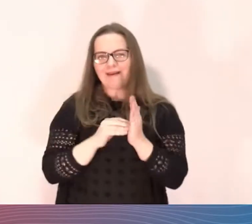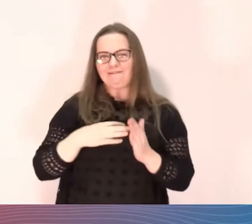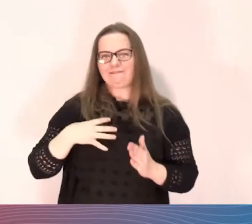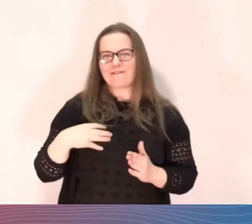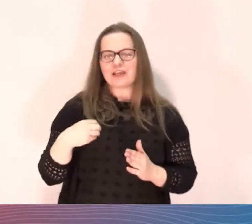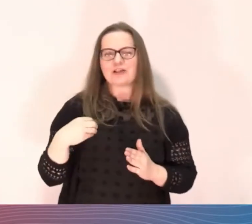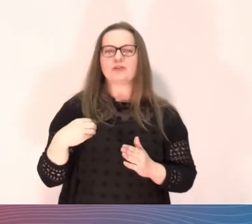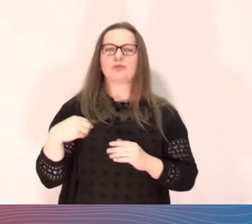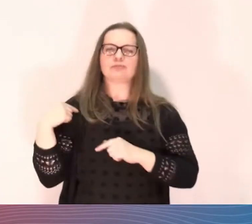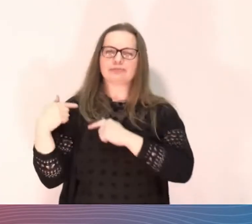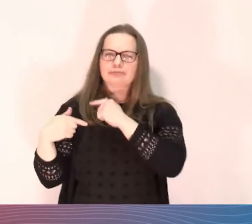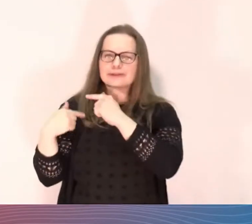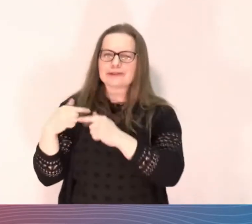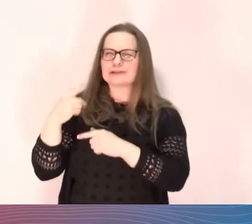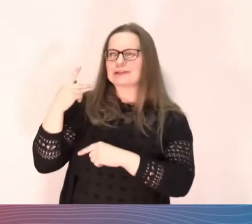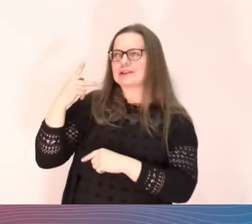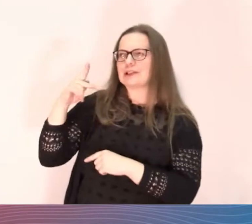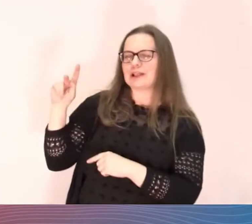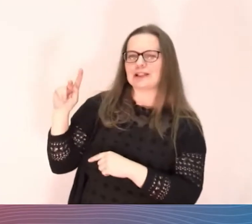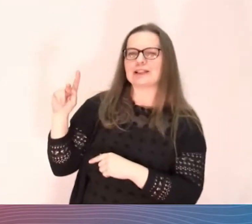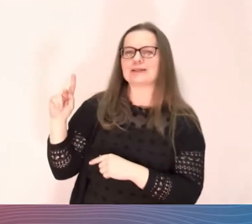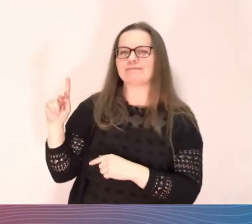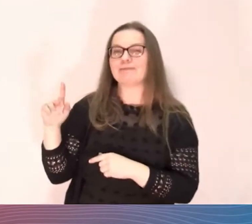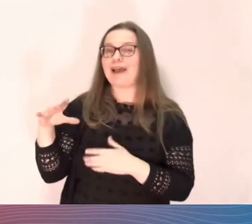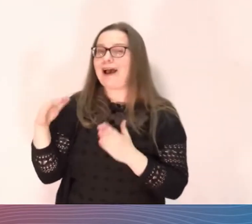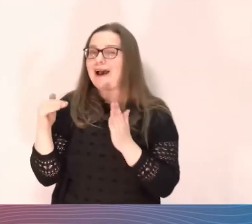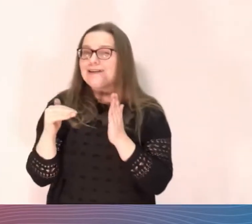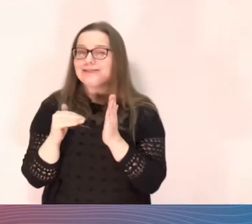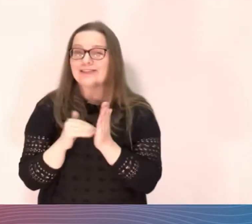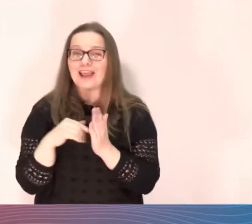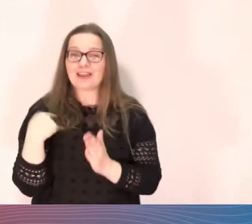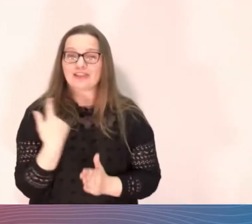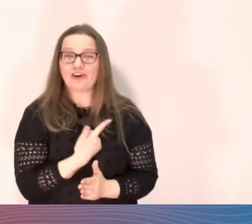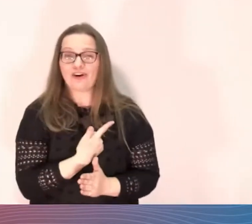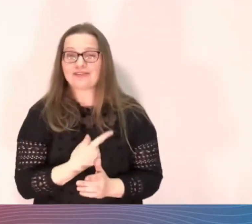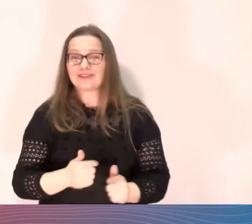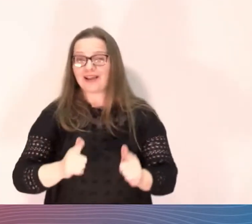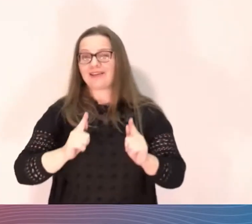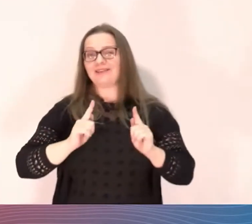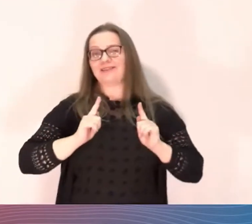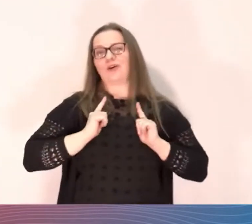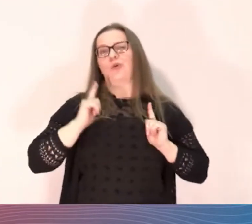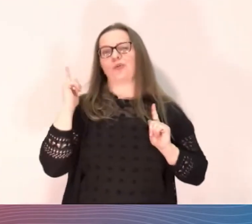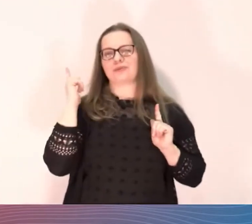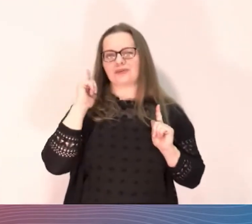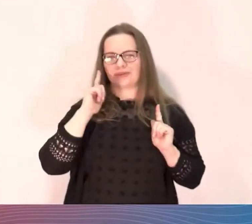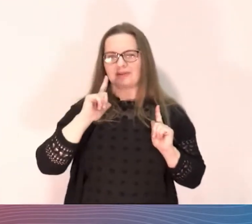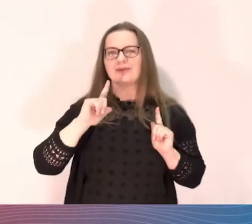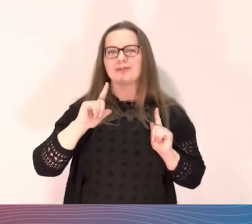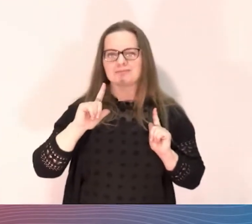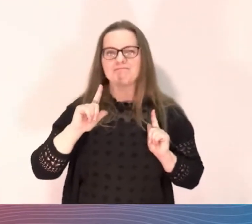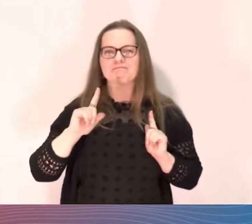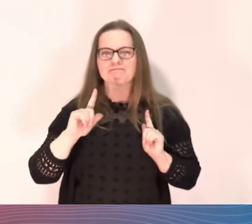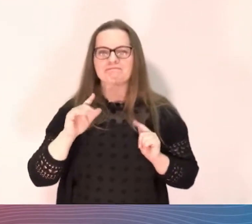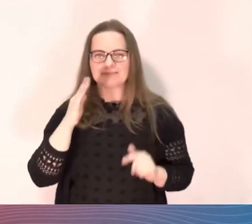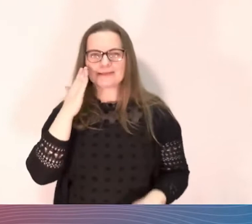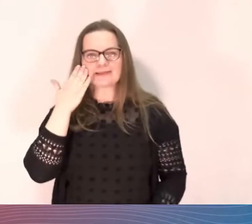nós recebemos a herança de Deus. É o direito de